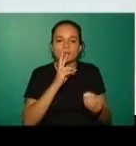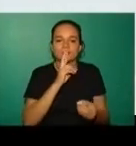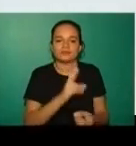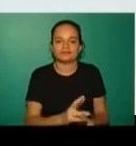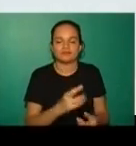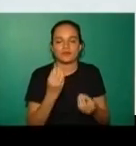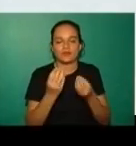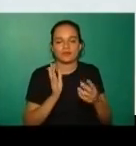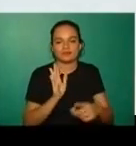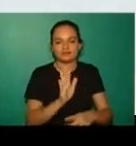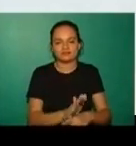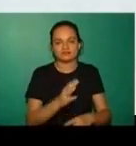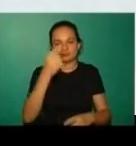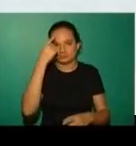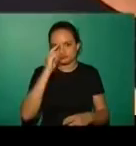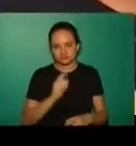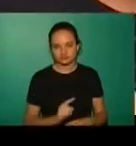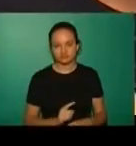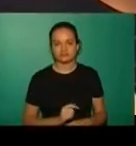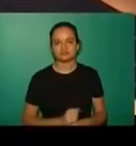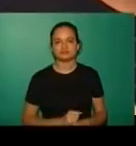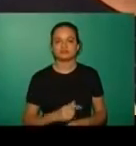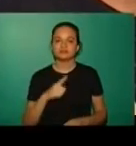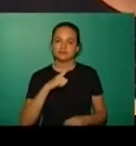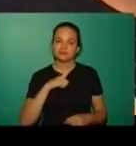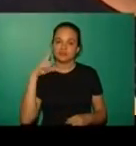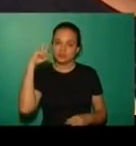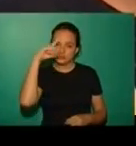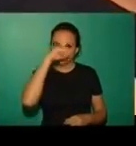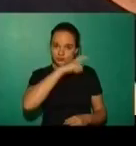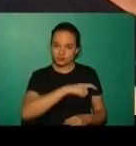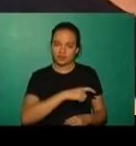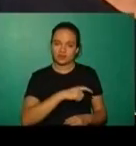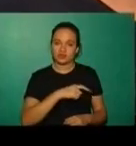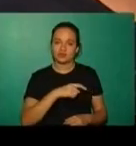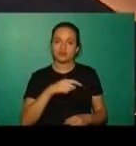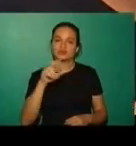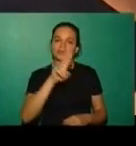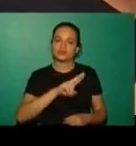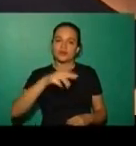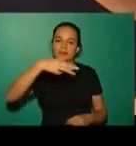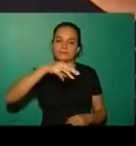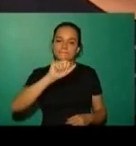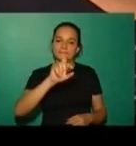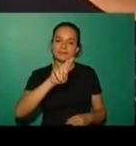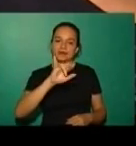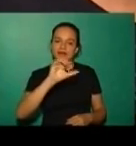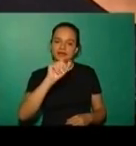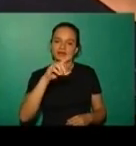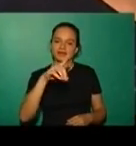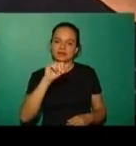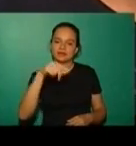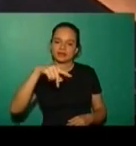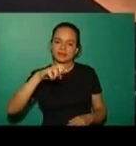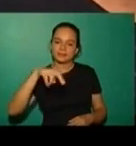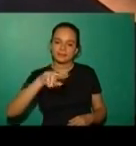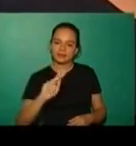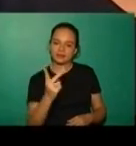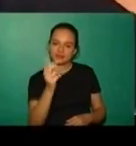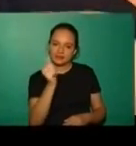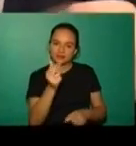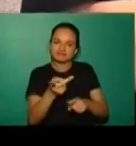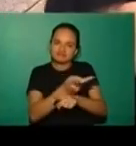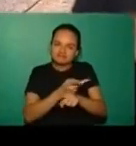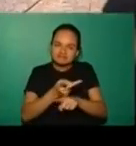ainda uma etiologia definida. E essas dificuldades não fizeram Dona Maria da Penha desistir de educar seus